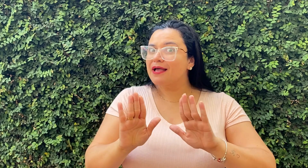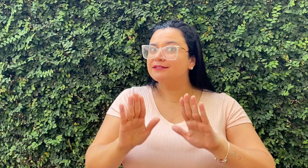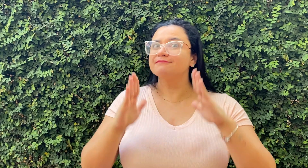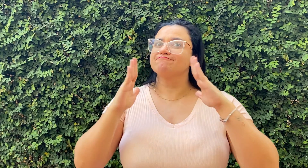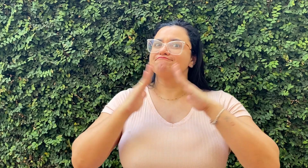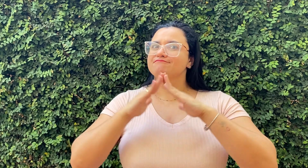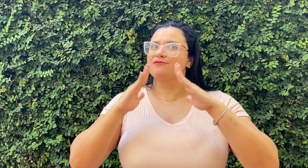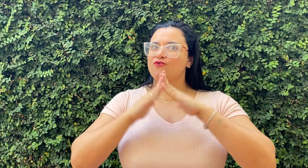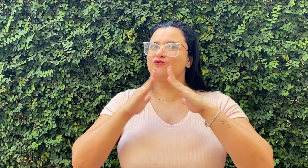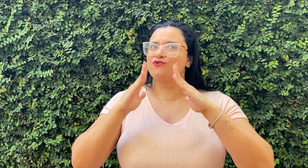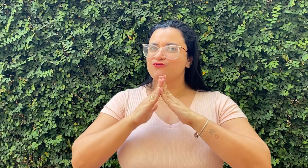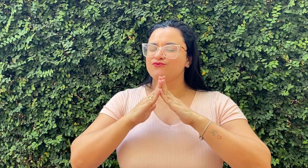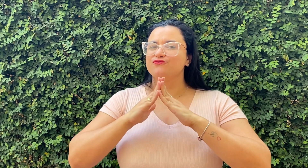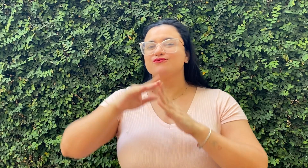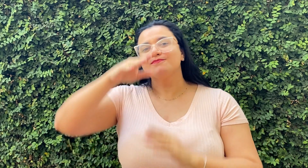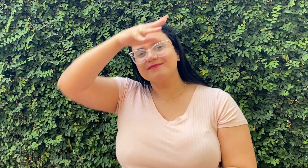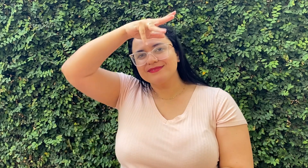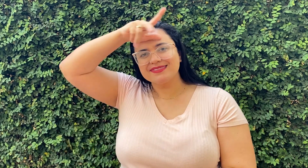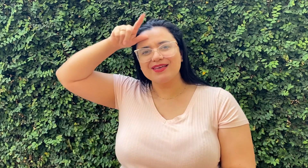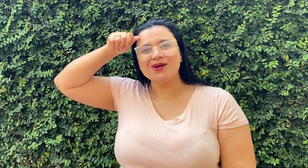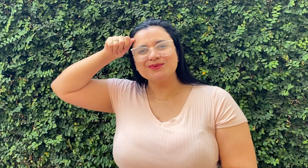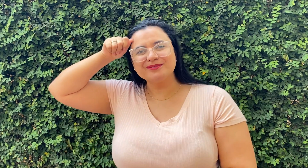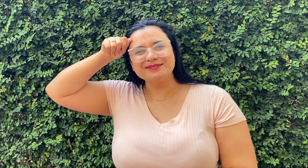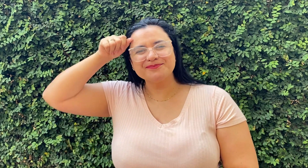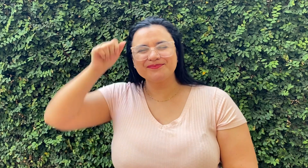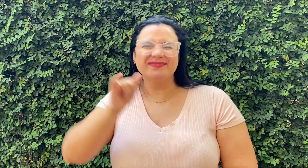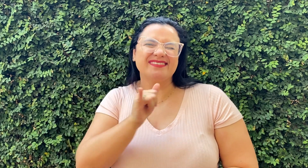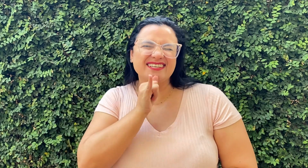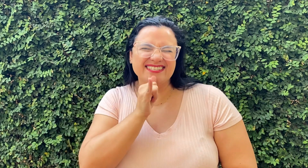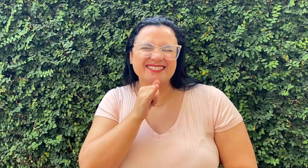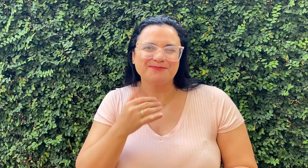moro em Manaus. Um exemplo.